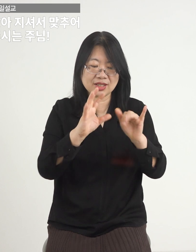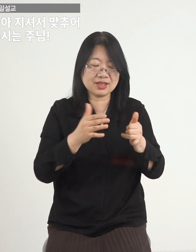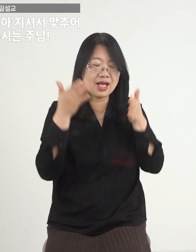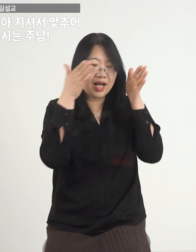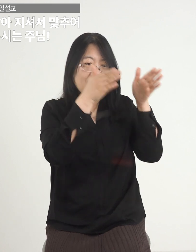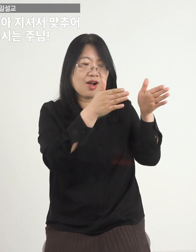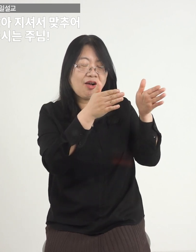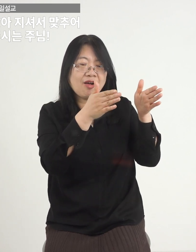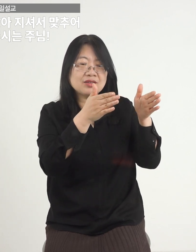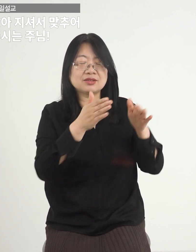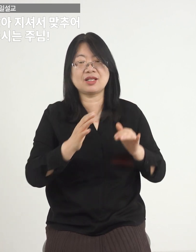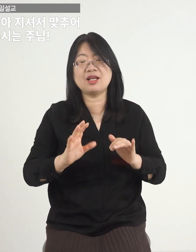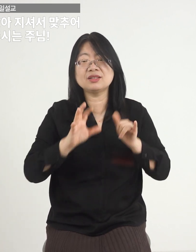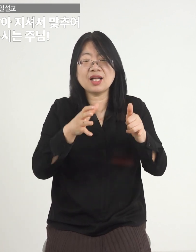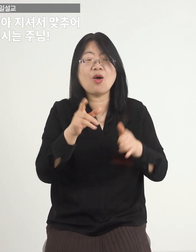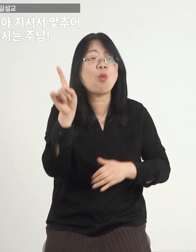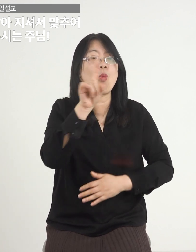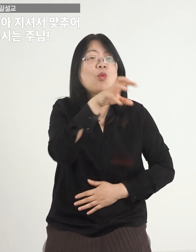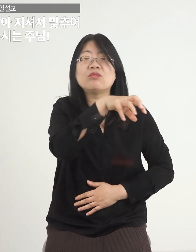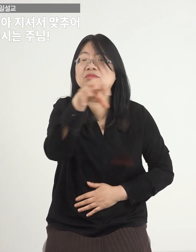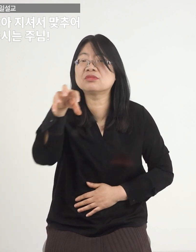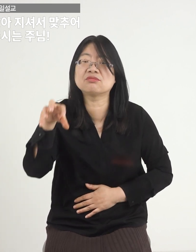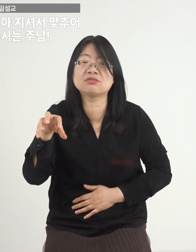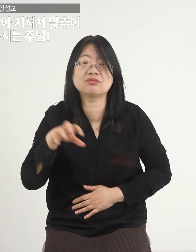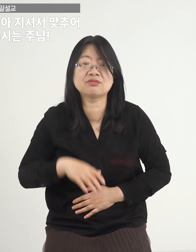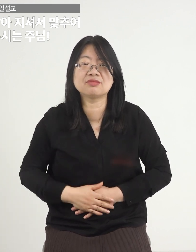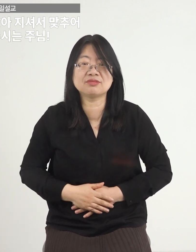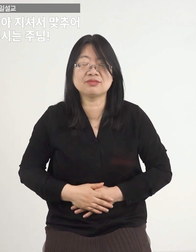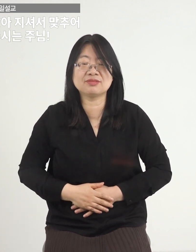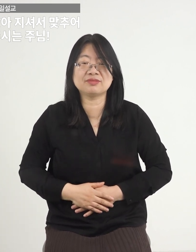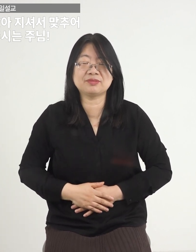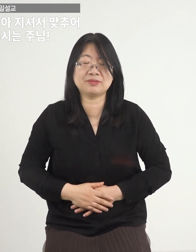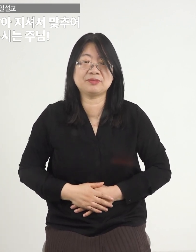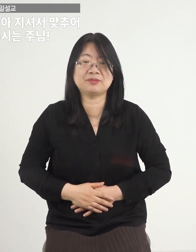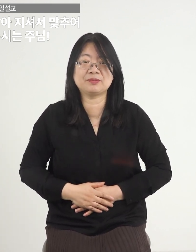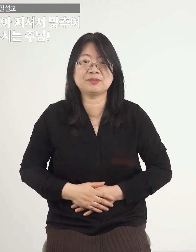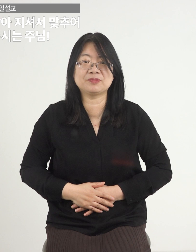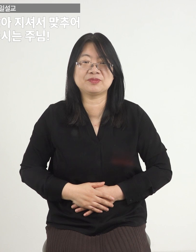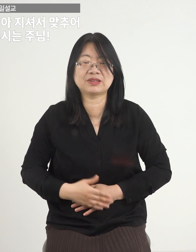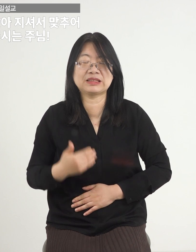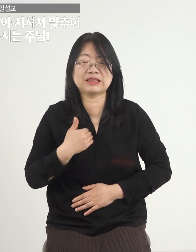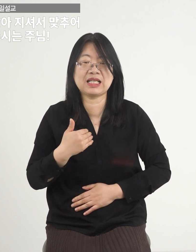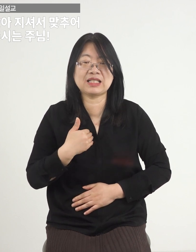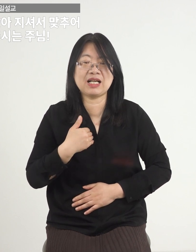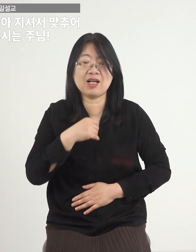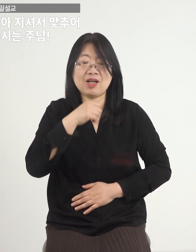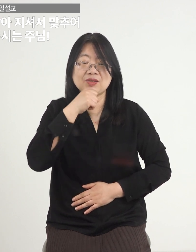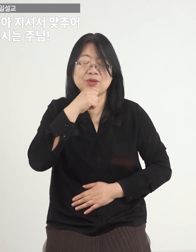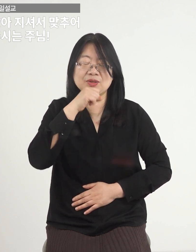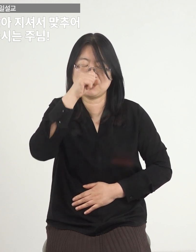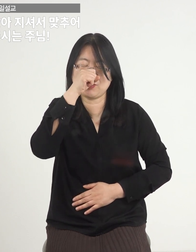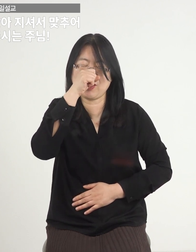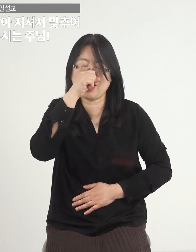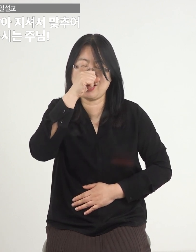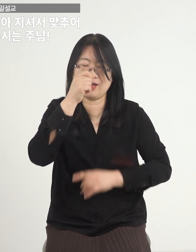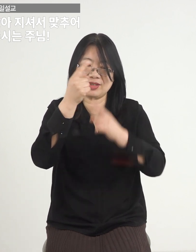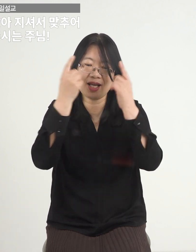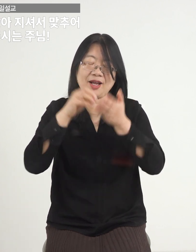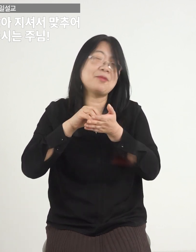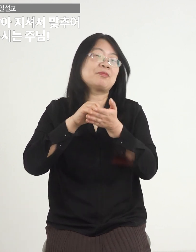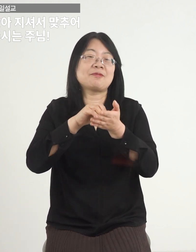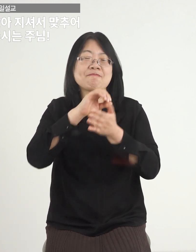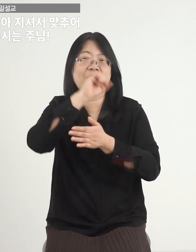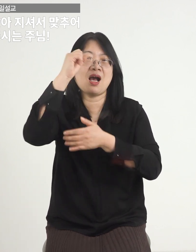근데 어떤 세상을 향하여 가야 될까요? 내가 성적이 좋아야 좋은 대학 들어가서